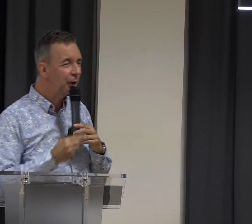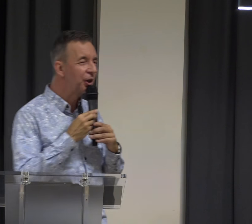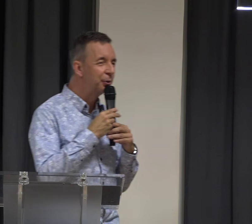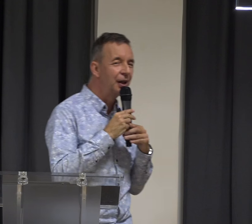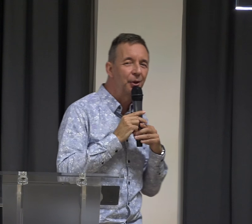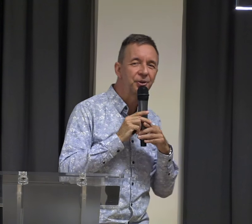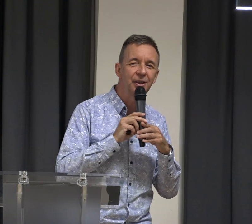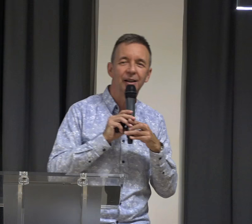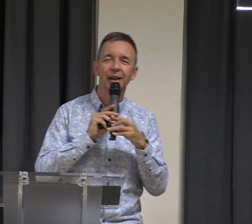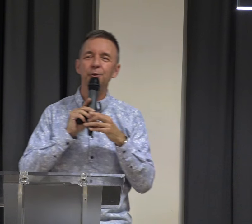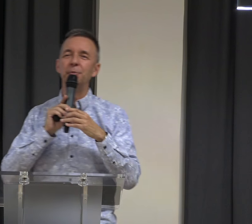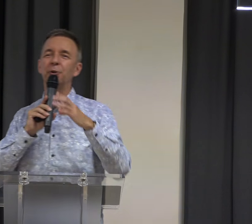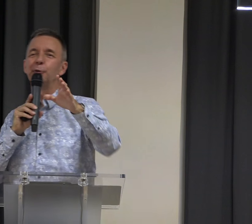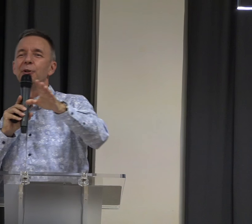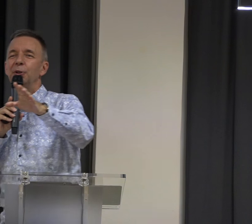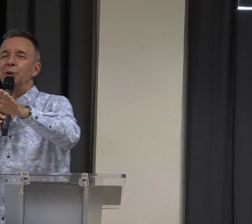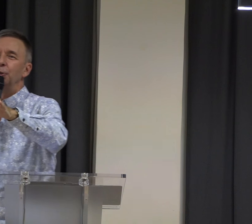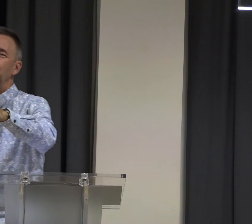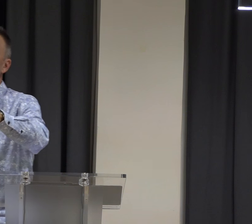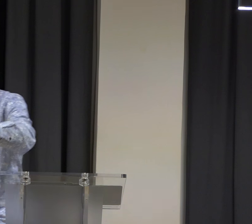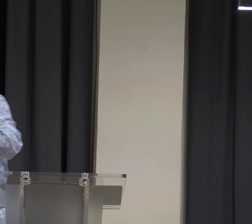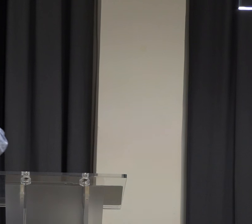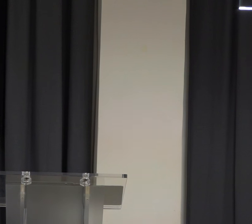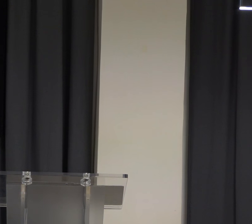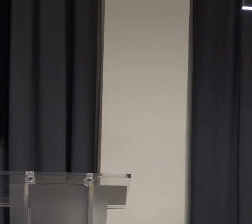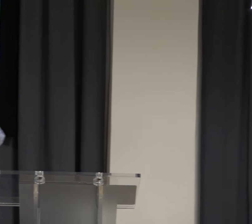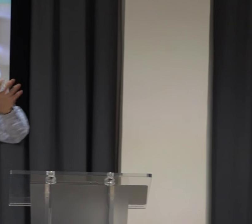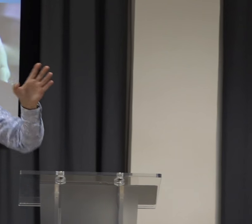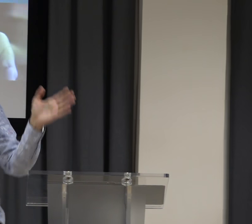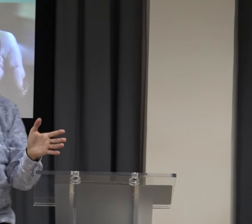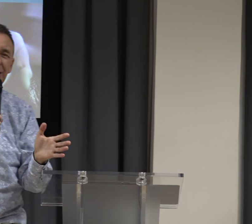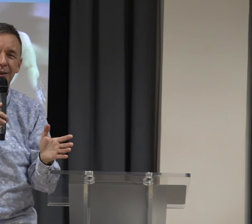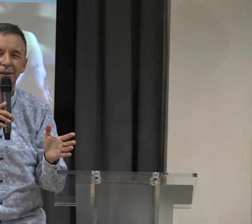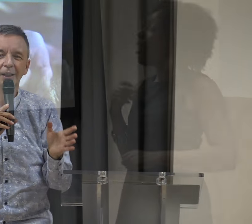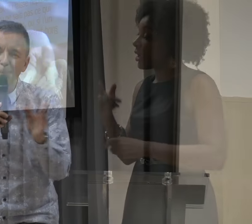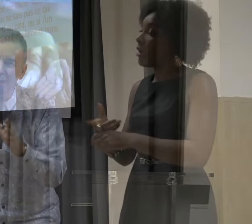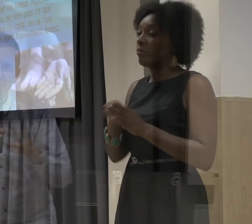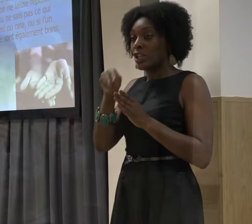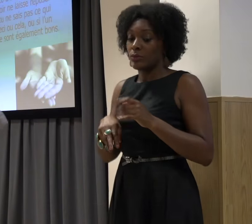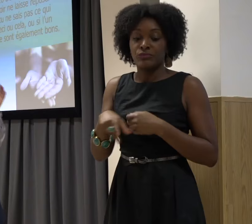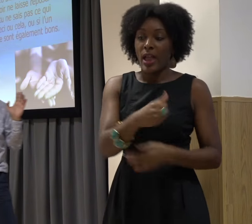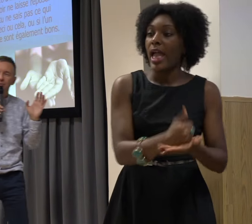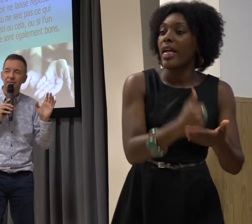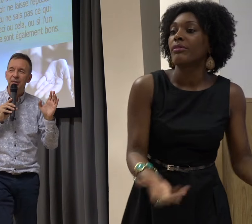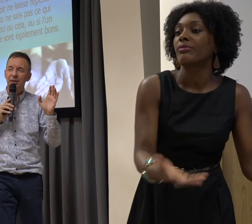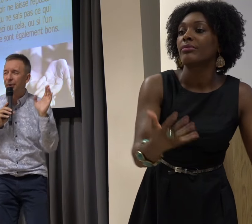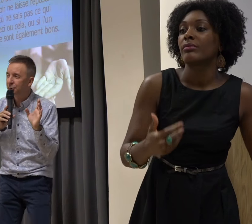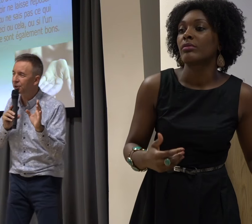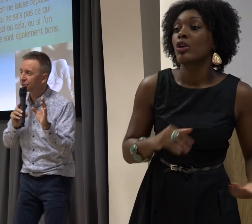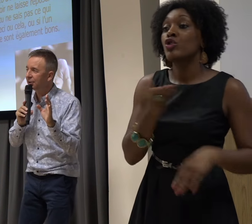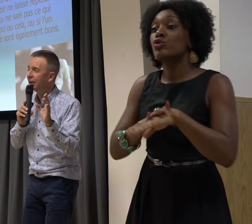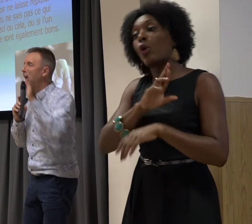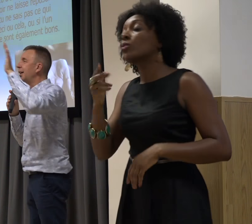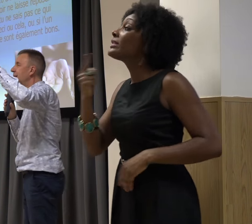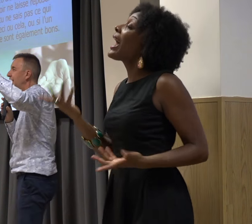Des fois, Jésus est là aussi et il nous demande de faire ceci ou de faire cela. Et puis, nous, on est là « Hey, t'as pas vu qui